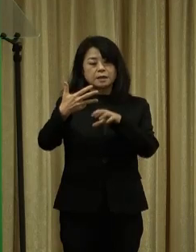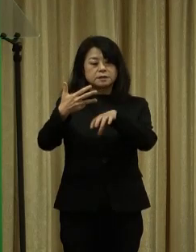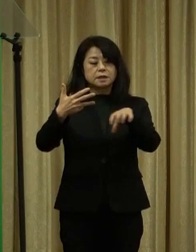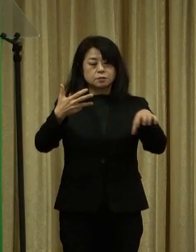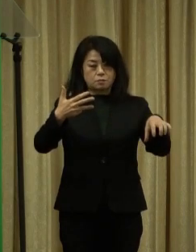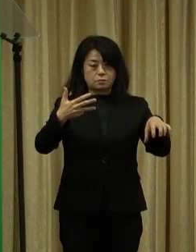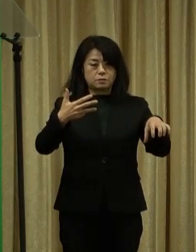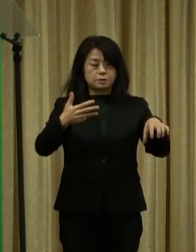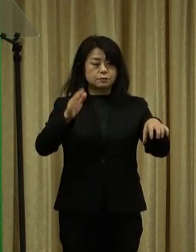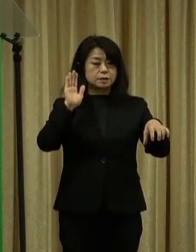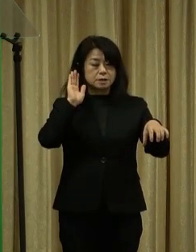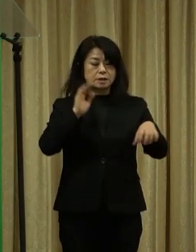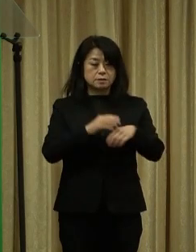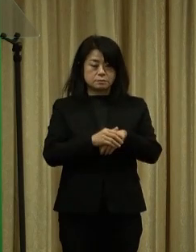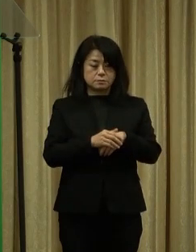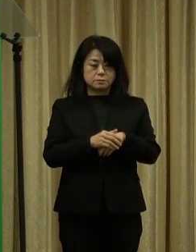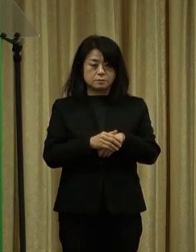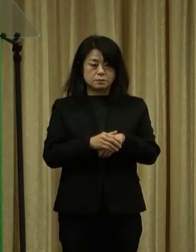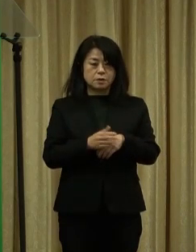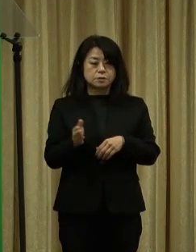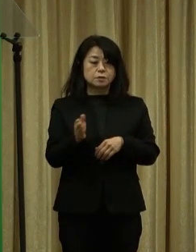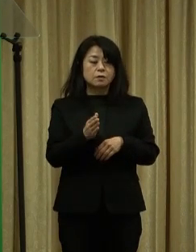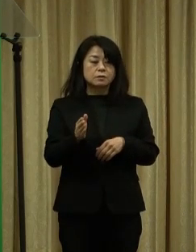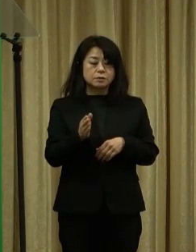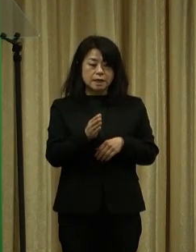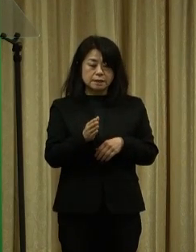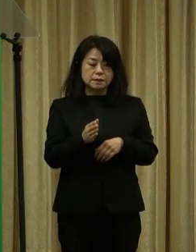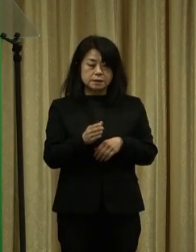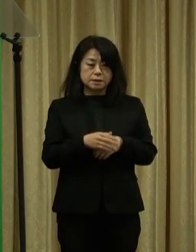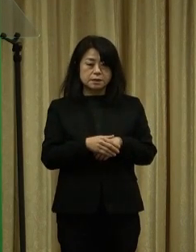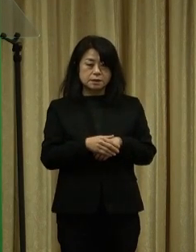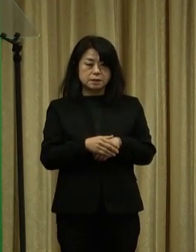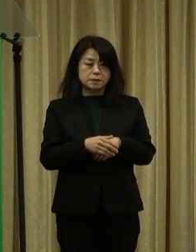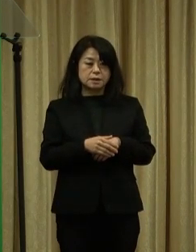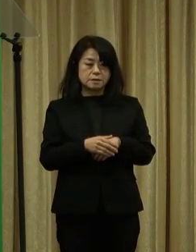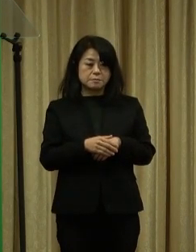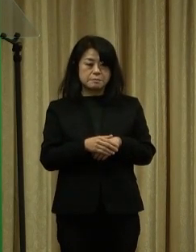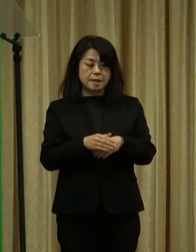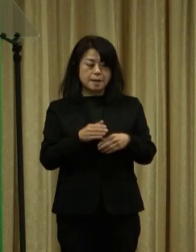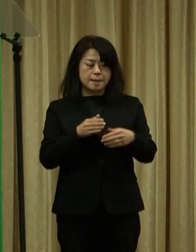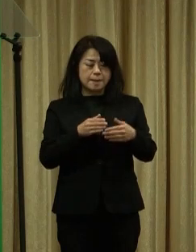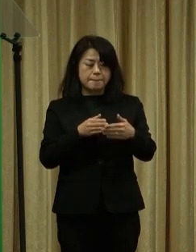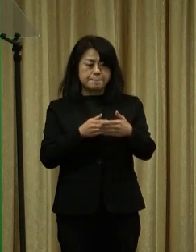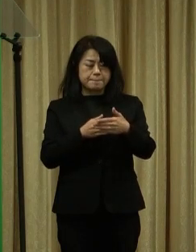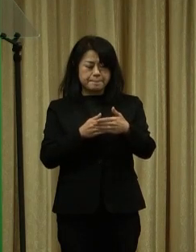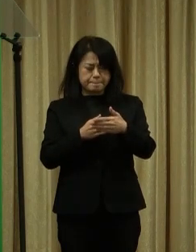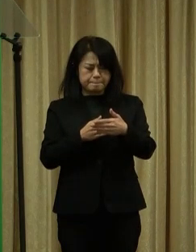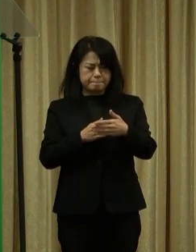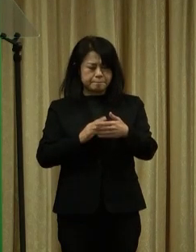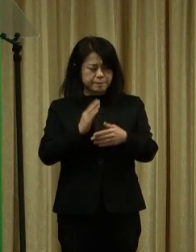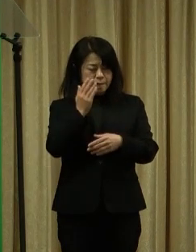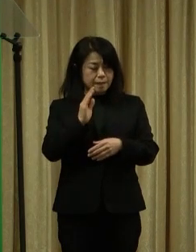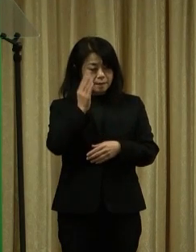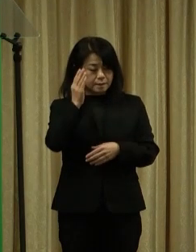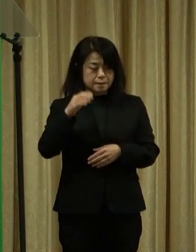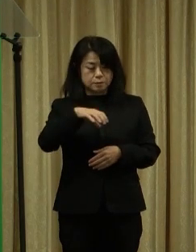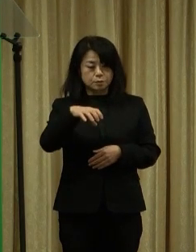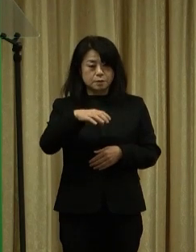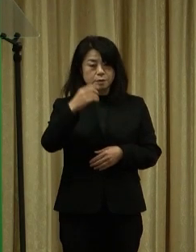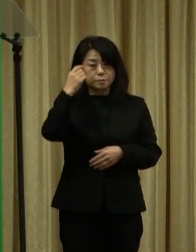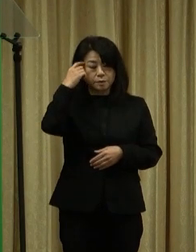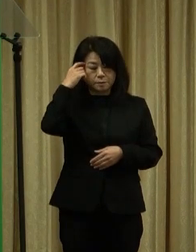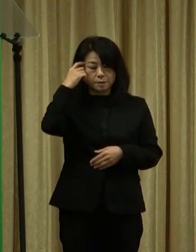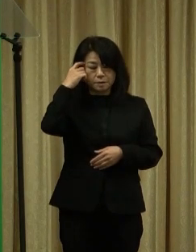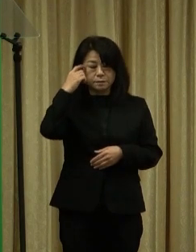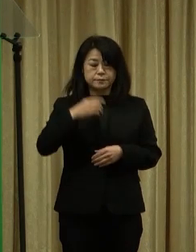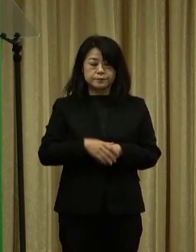聞きしています。それぐらいに大変にハードルが高いことと理解しています。今これは、ただ